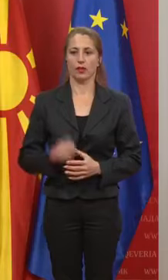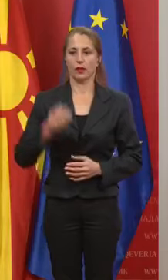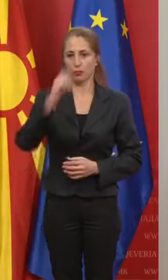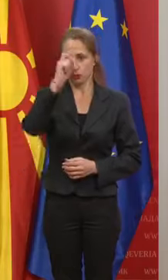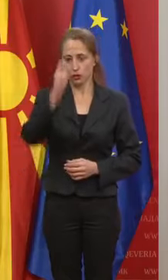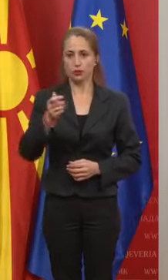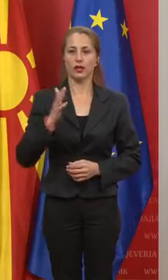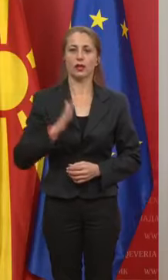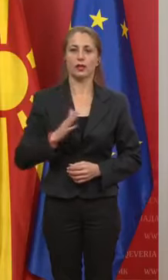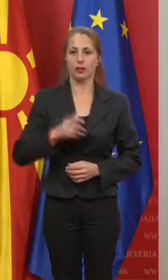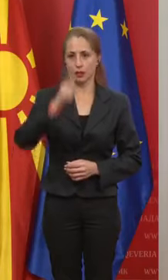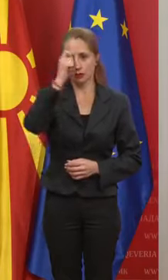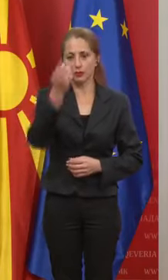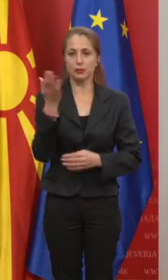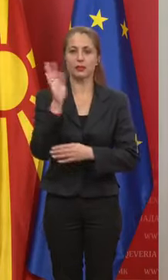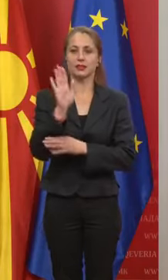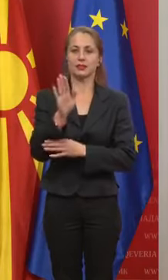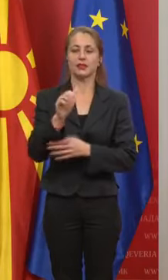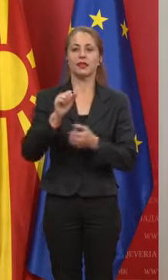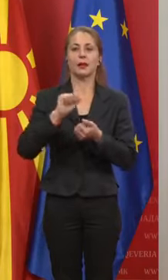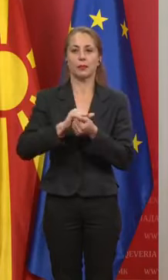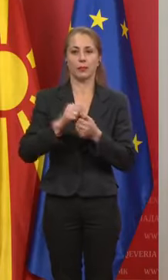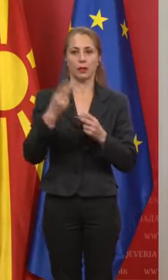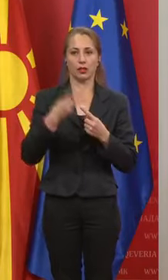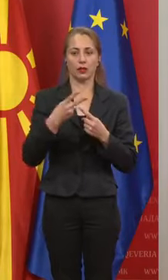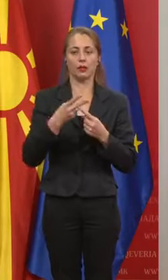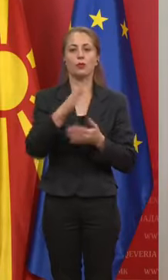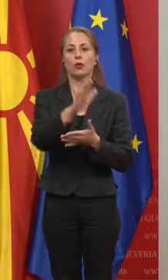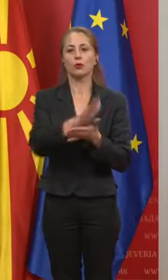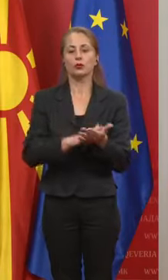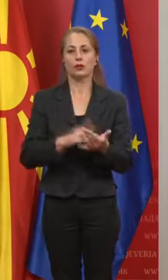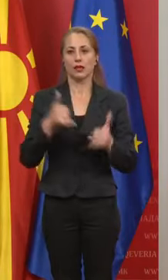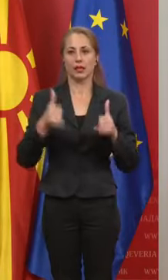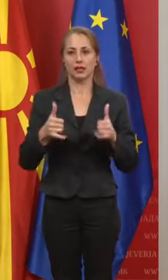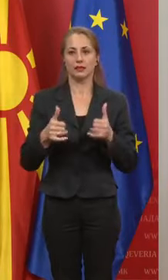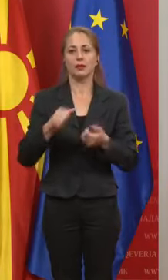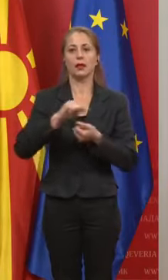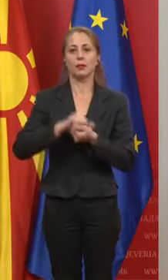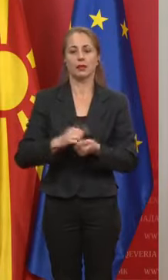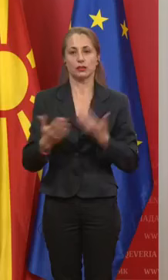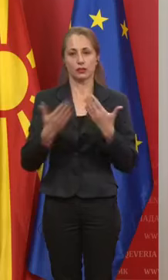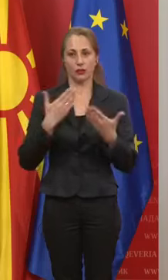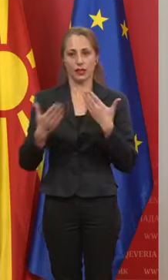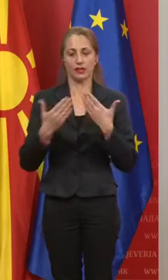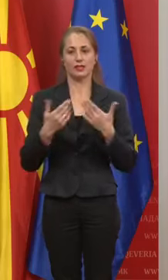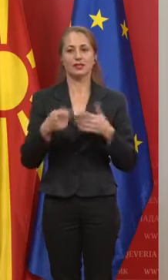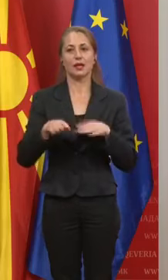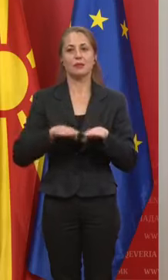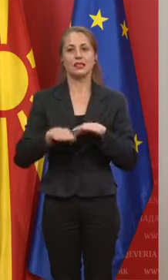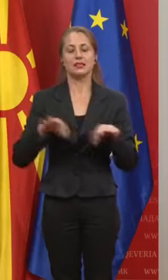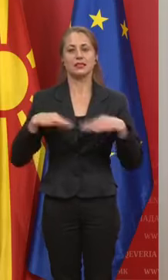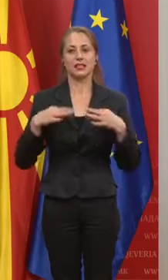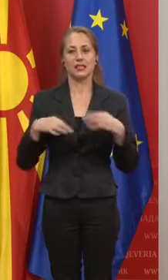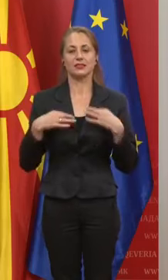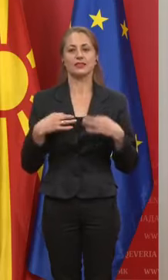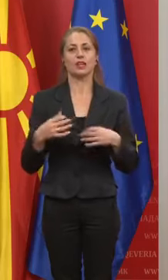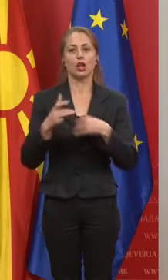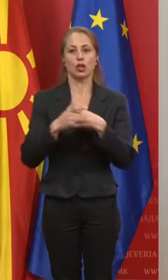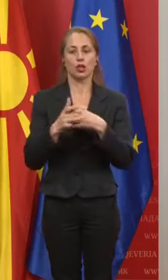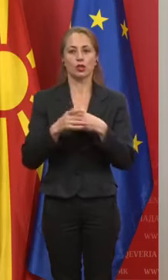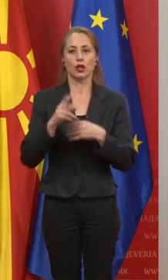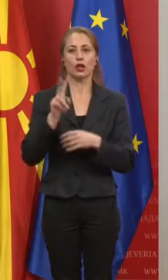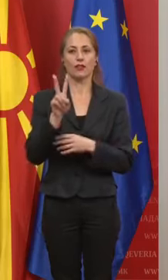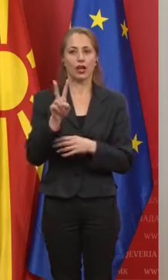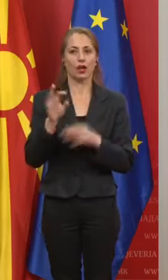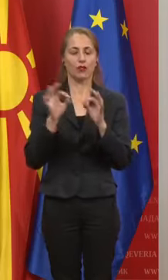Почитувани граѓани, почитувани представници на медиумите, почнуваме со денешната пресконференција на Министерот за здравство, доцент доктор